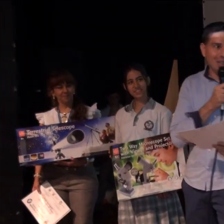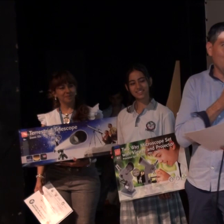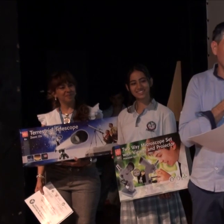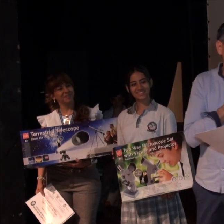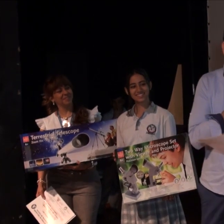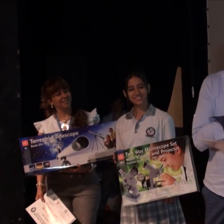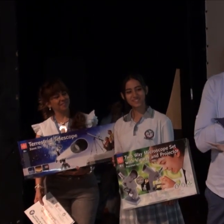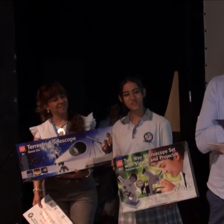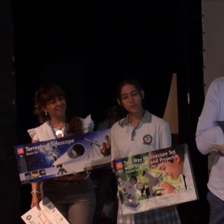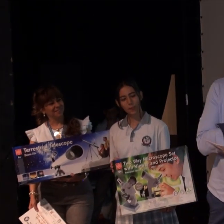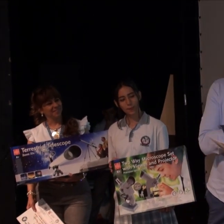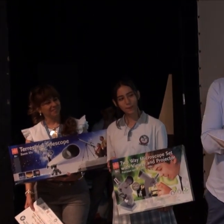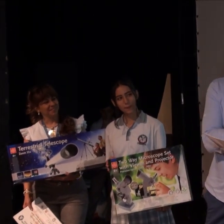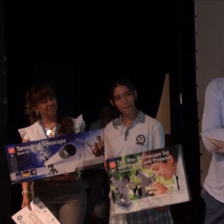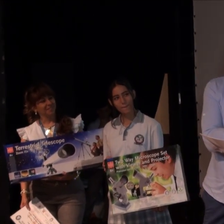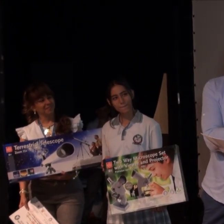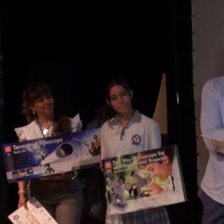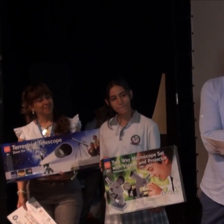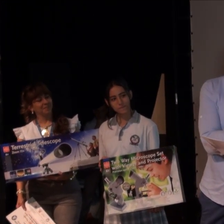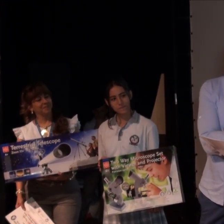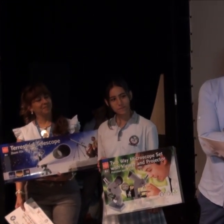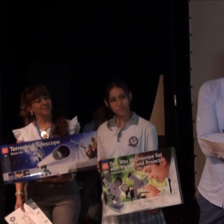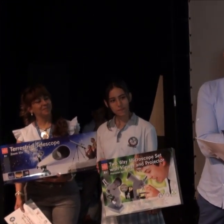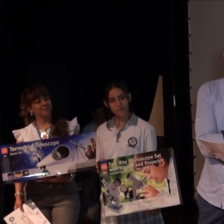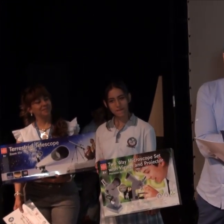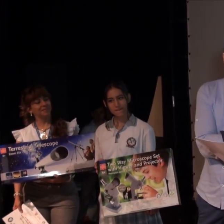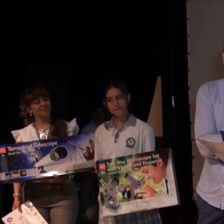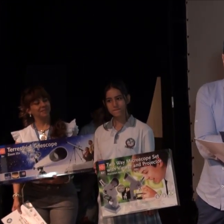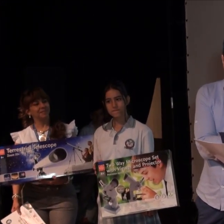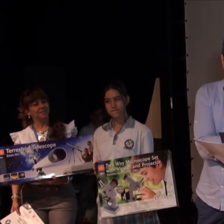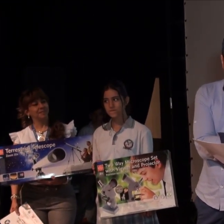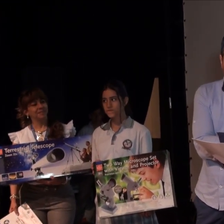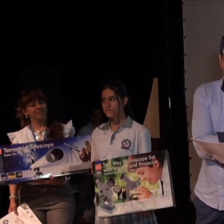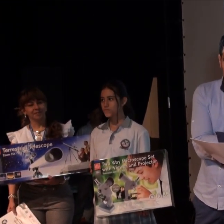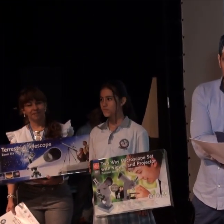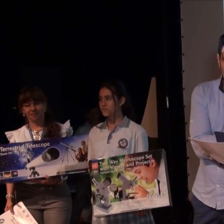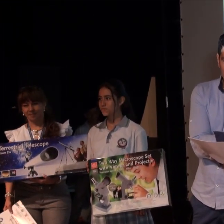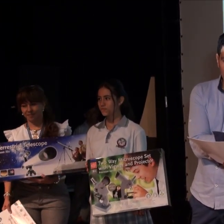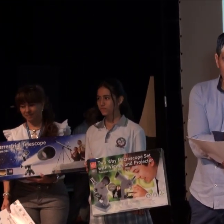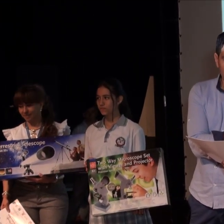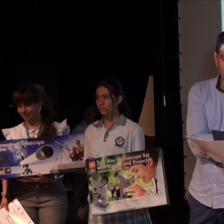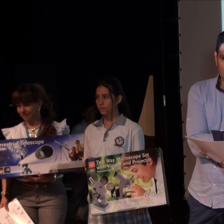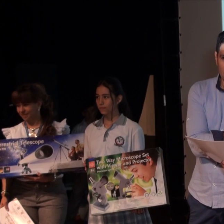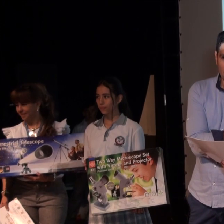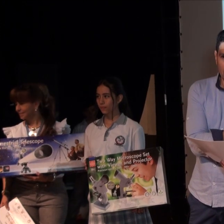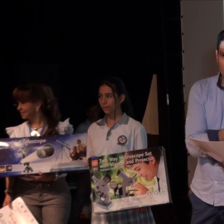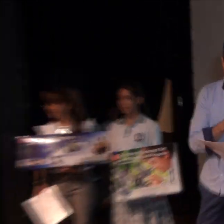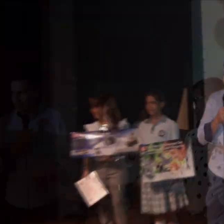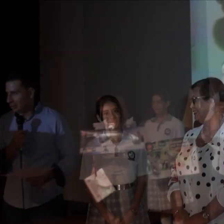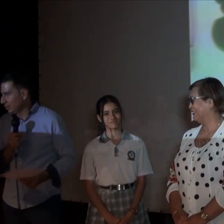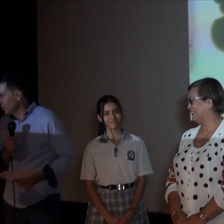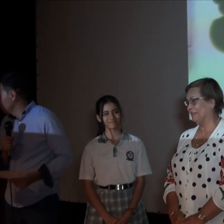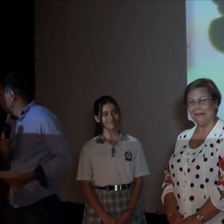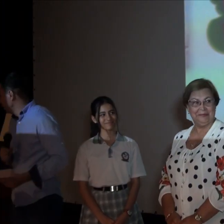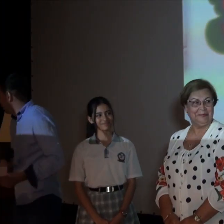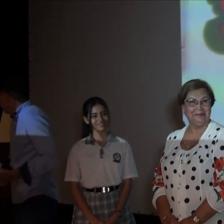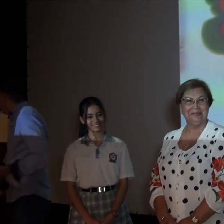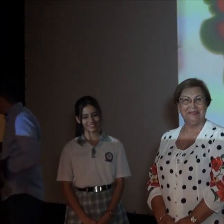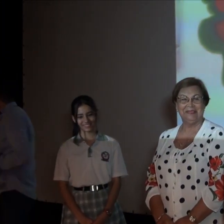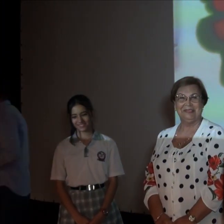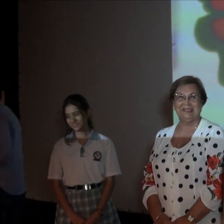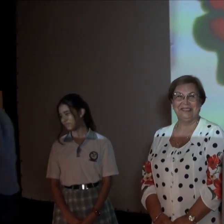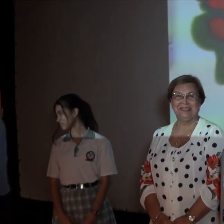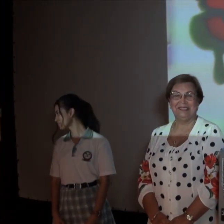Ahora sí, tercer puesto, señora Álvarez. Institución Educativa, Colegio Fray Manuel Álvarez.